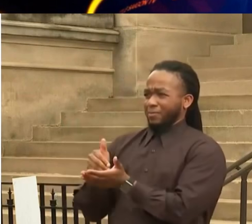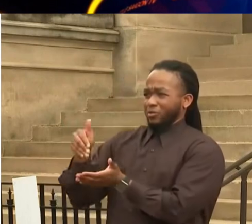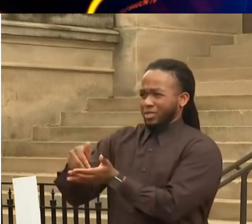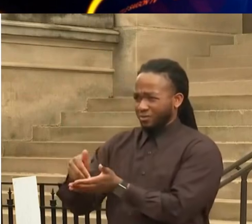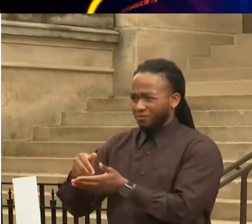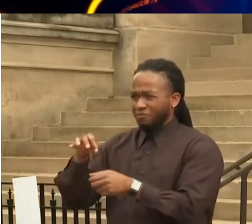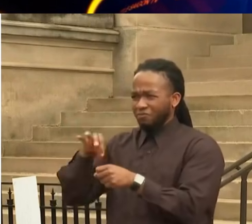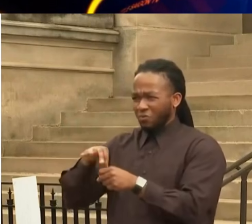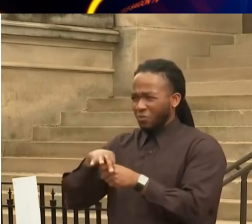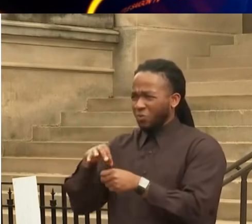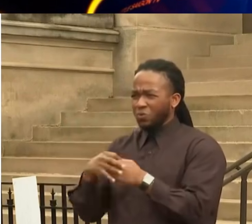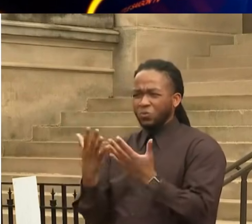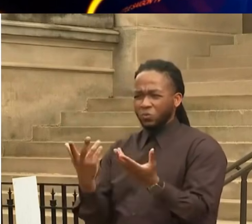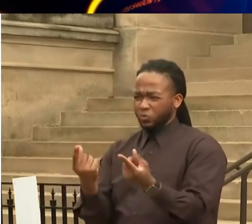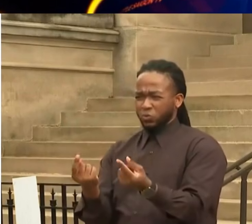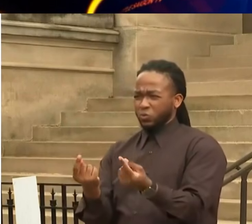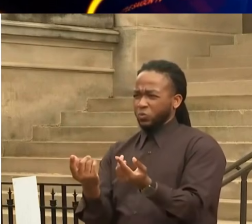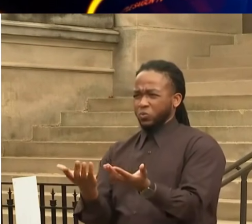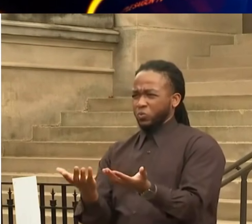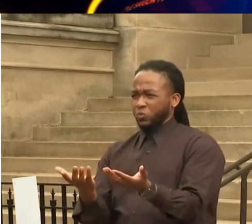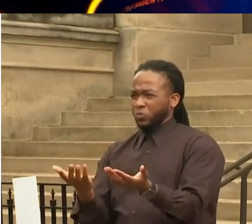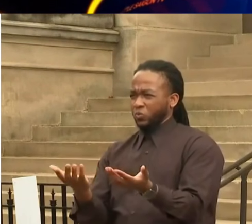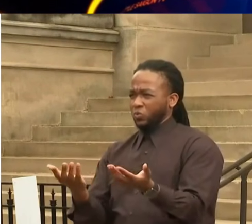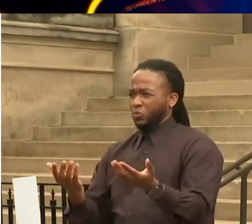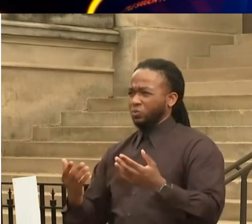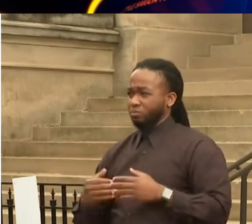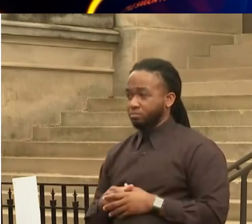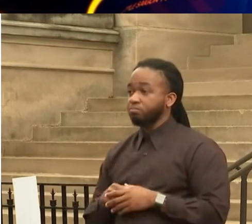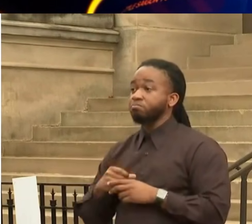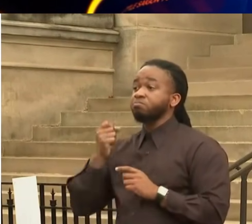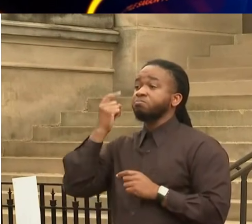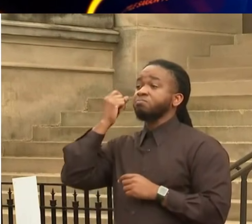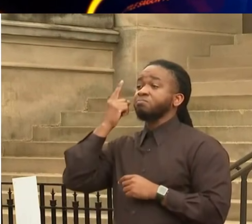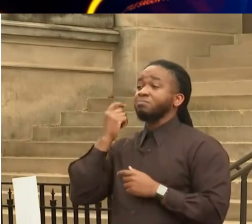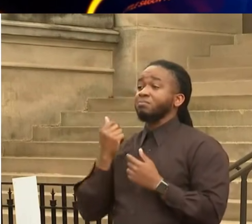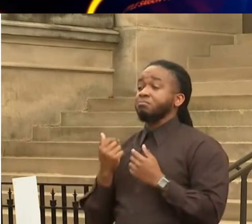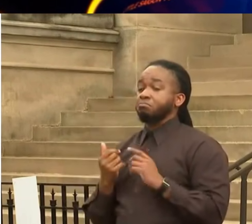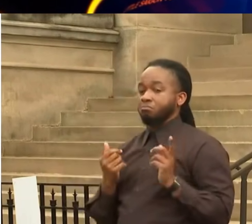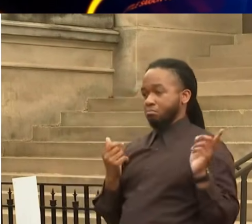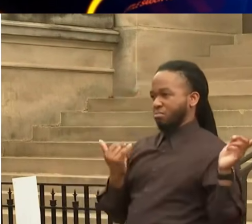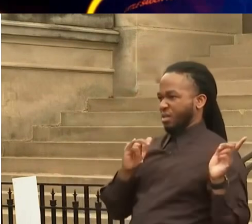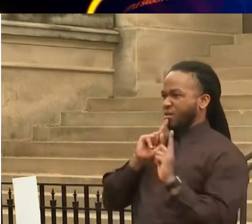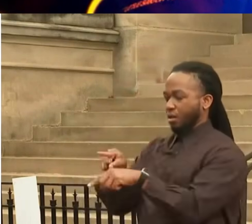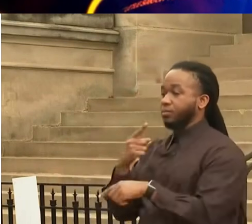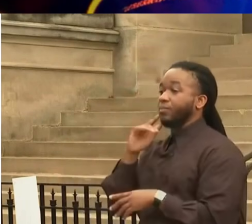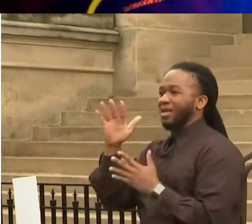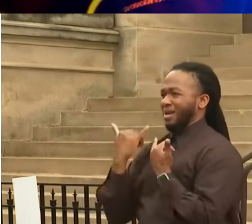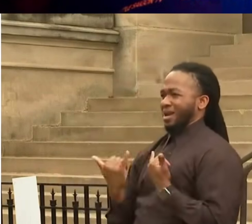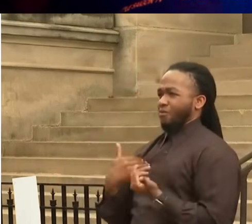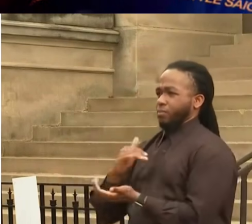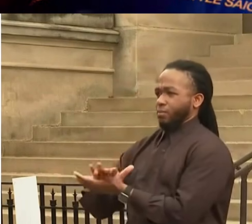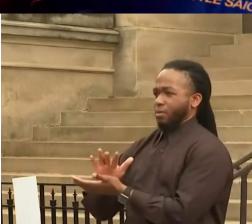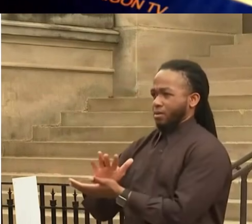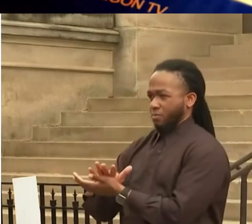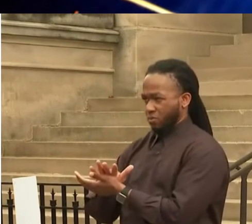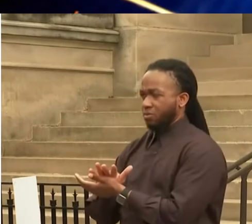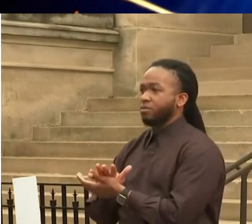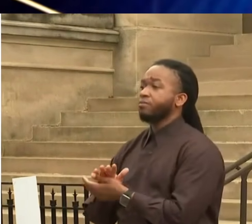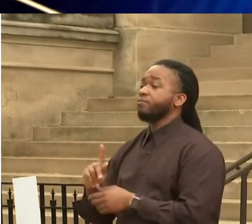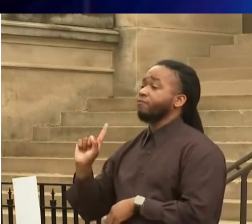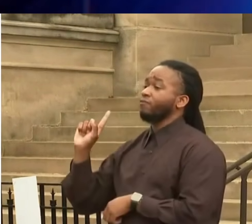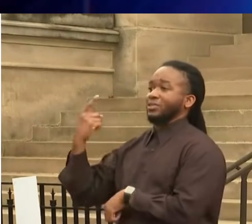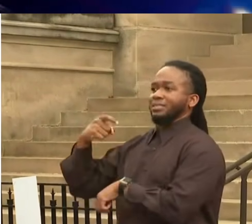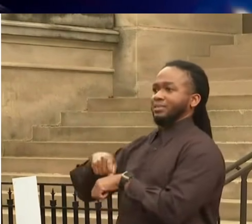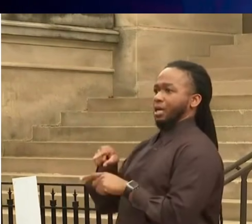mà hỏi tới đó, họ nói rằng cái kết quả bầu cử vẫn chưa được hoàn toàn chứng nhận. Ngay cả